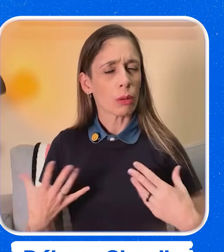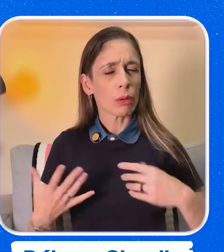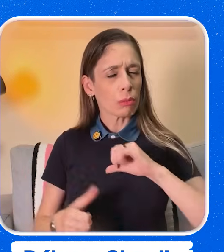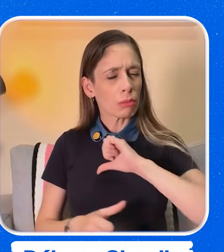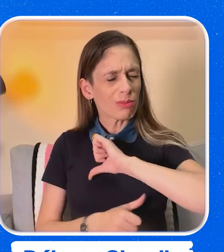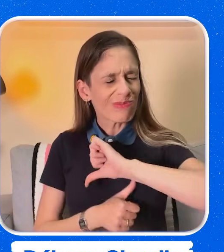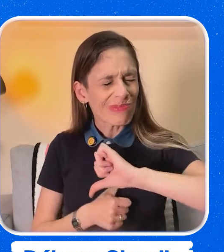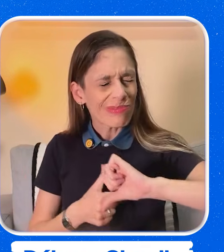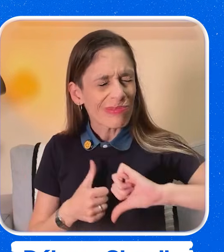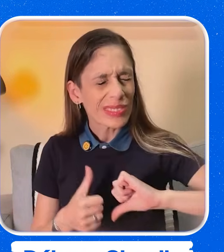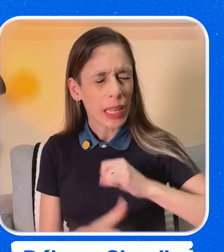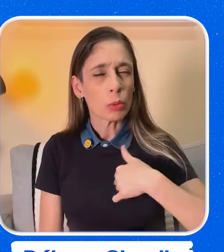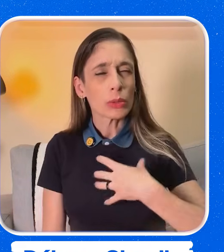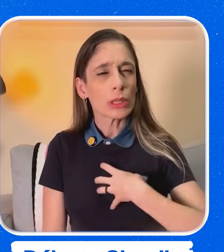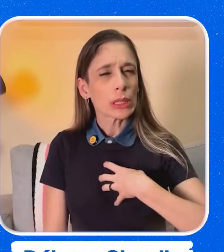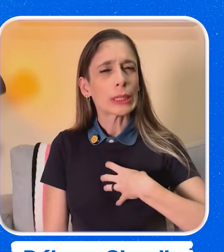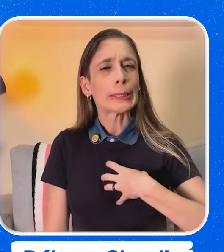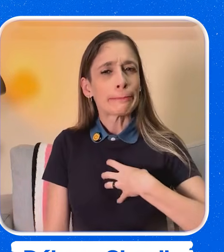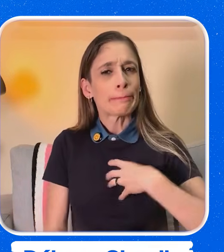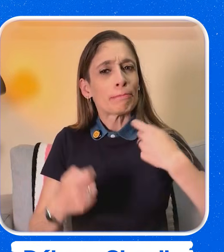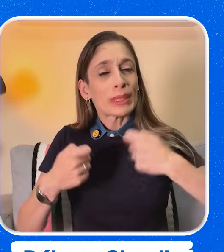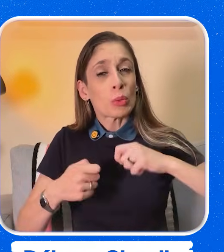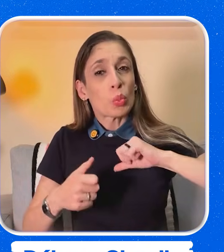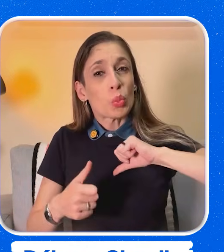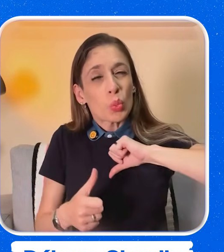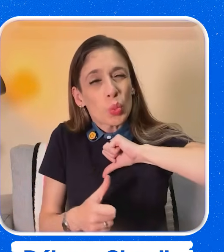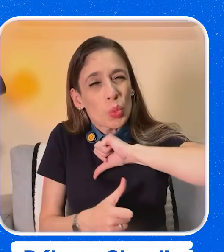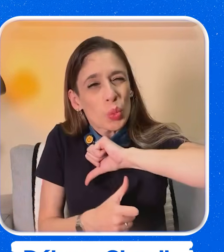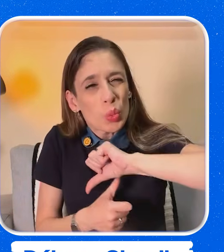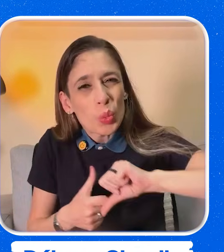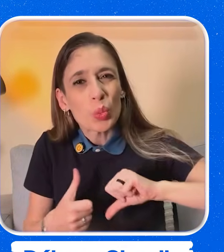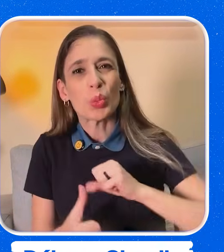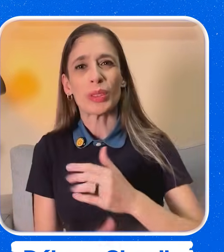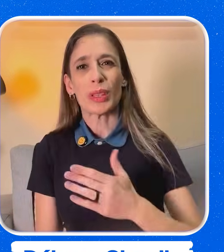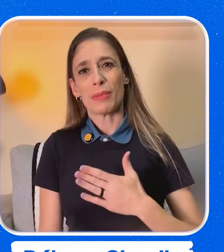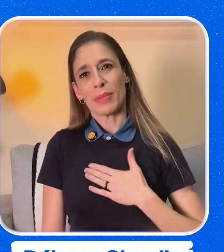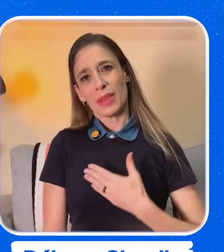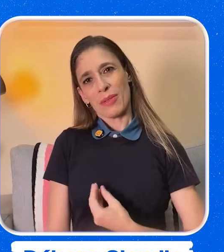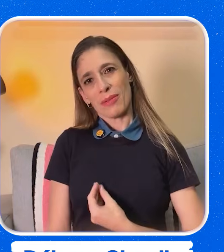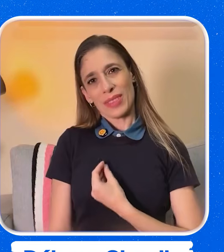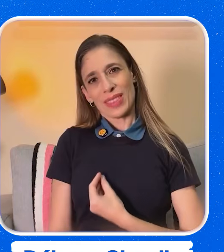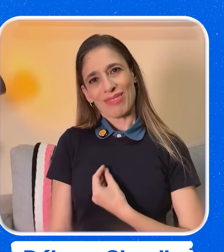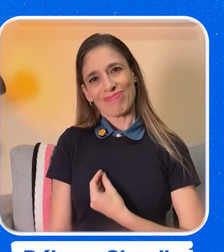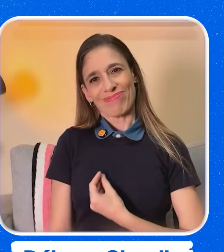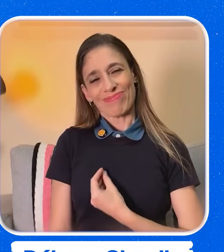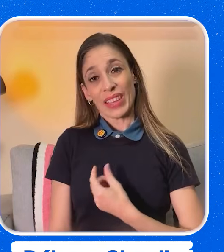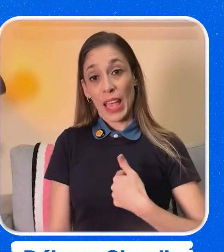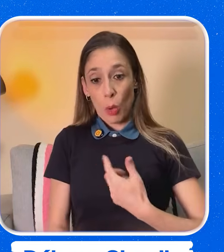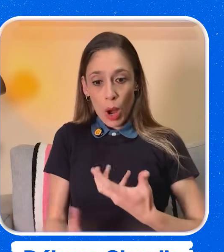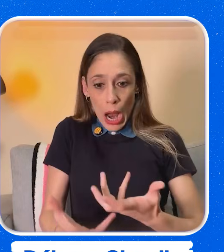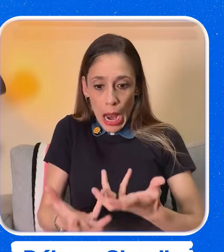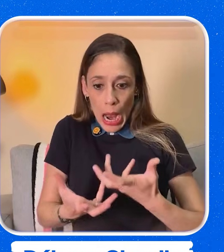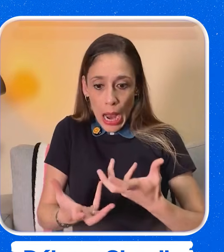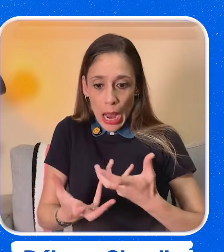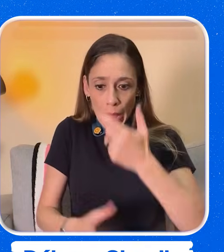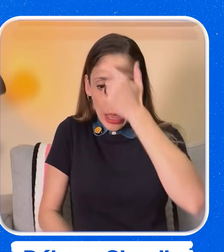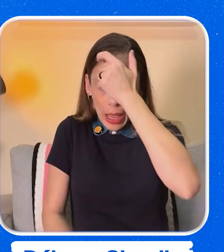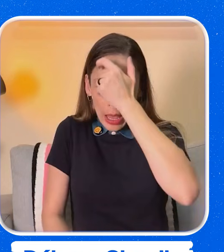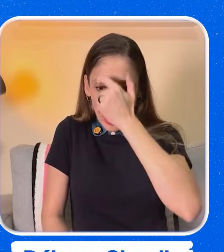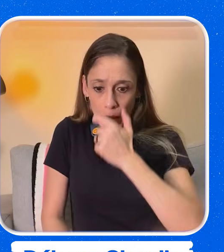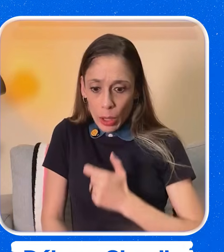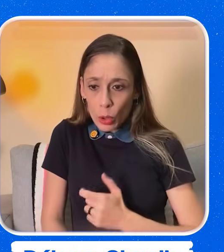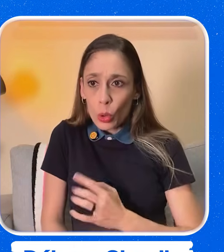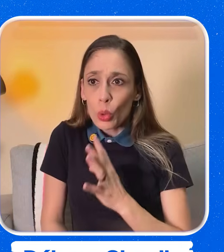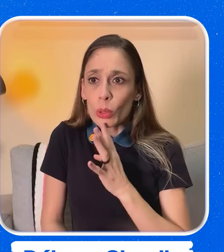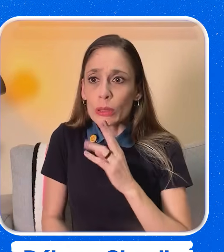preciso mudar a minha vida. Eu preciso me tornar uma pessoa acessível. Eu quero conhecer o universo das